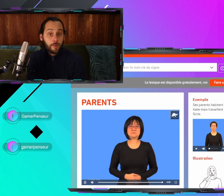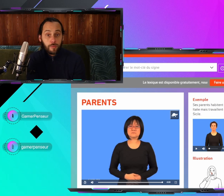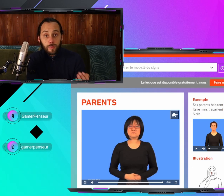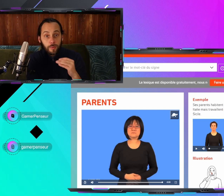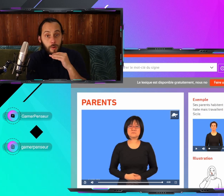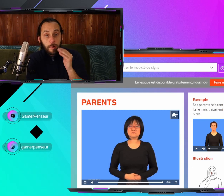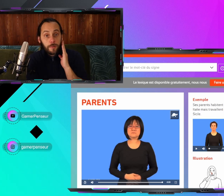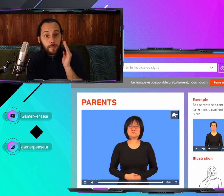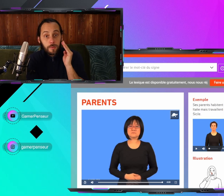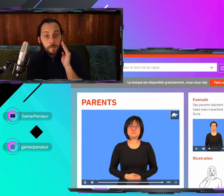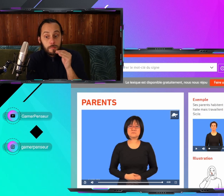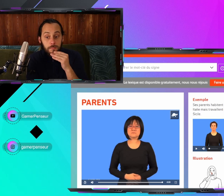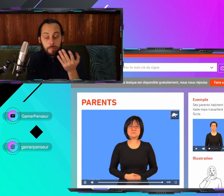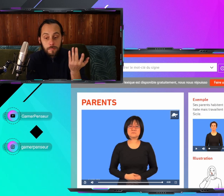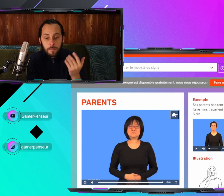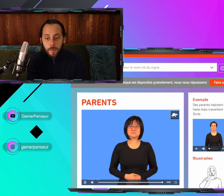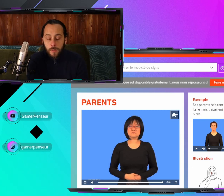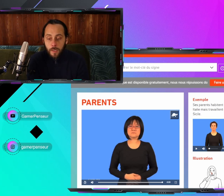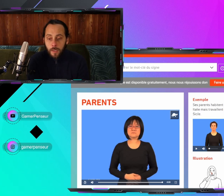Après tout, oui, pourquoi pas les deux. Hein.